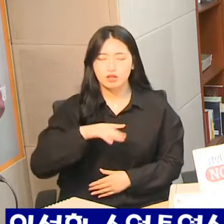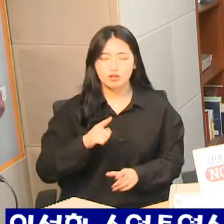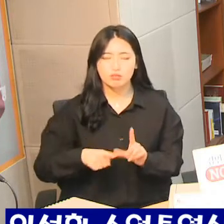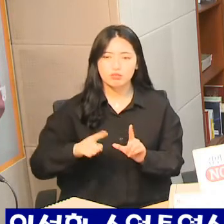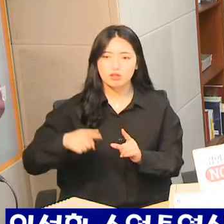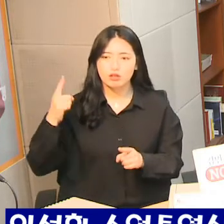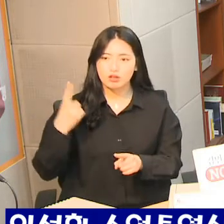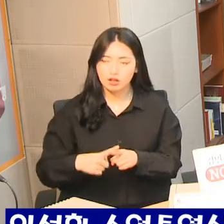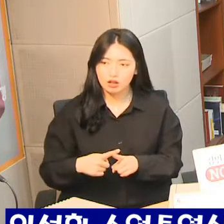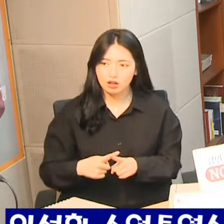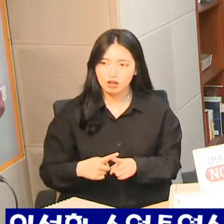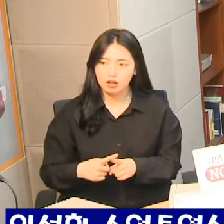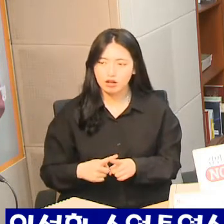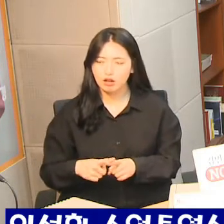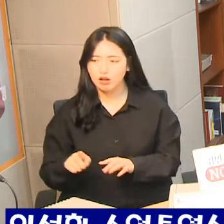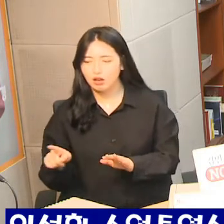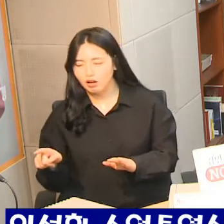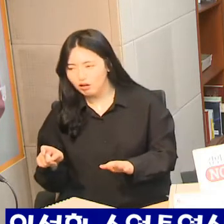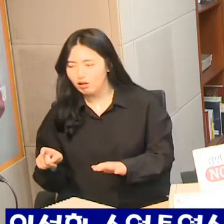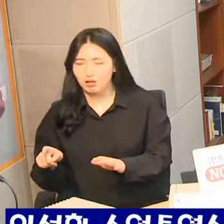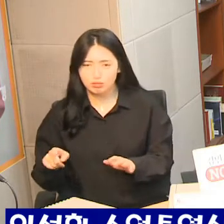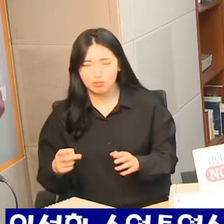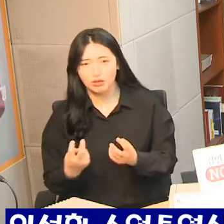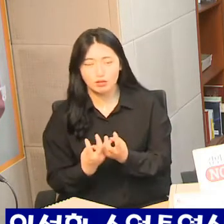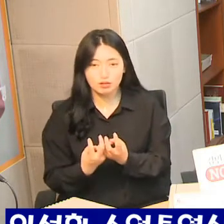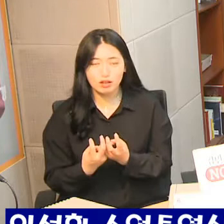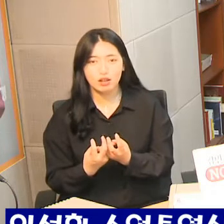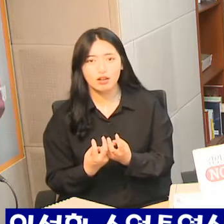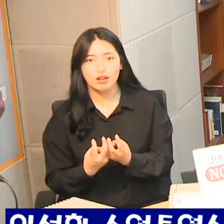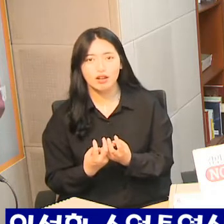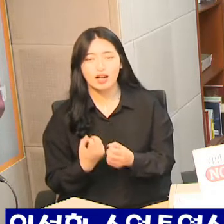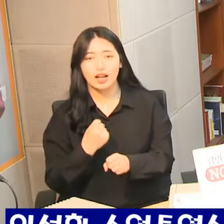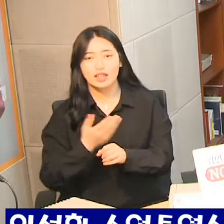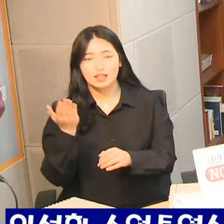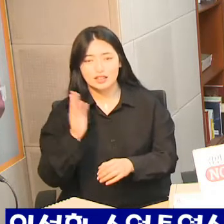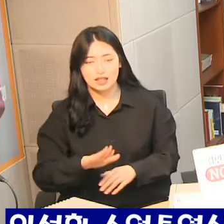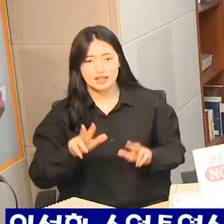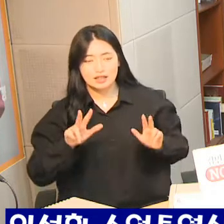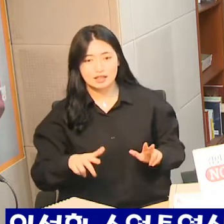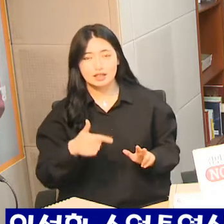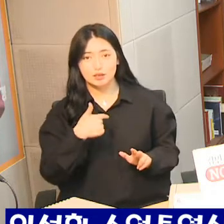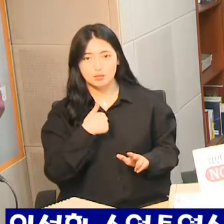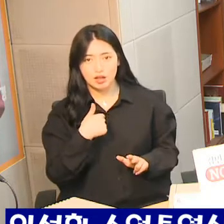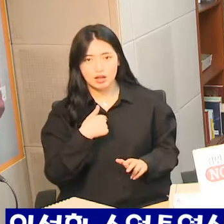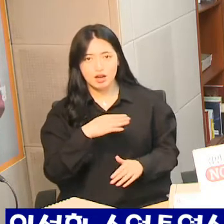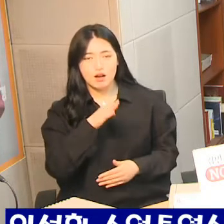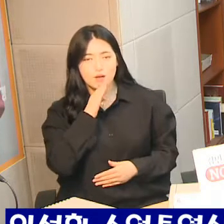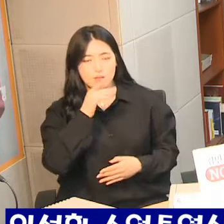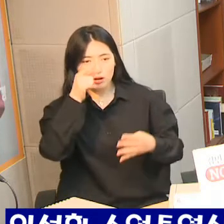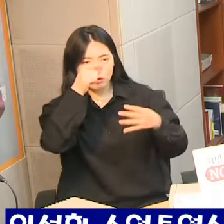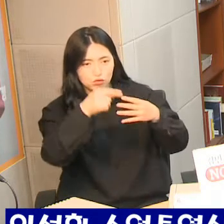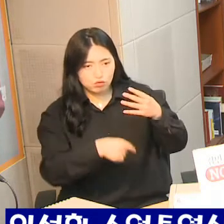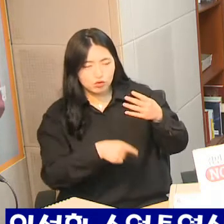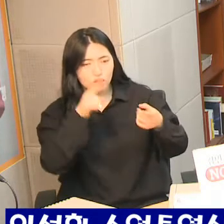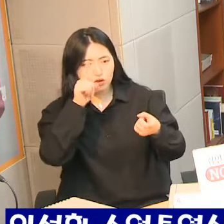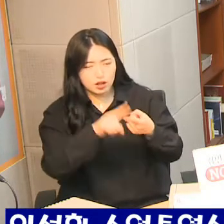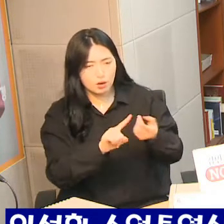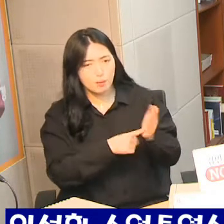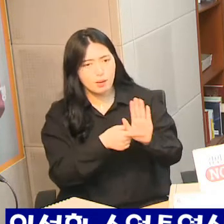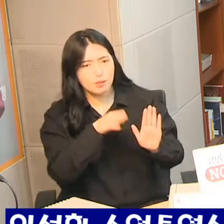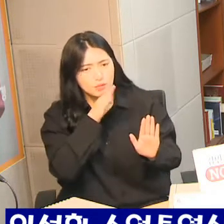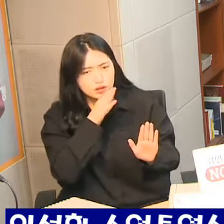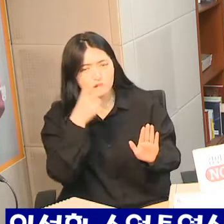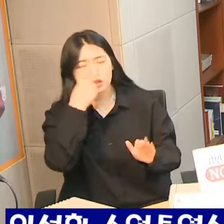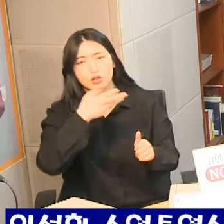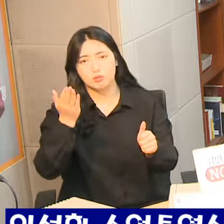있다가 또는 그거 만지작거리다가 시간을 다 보내는데요. 자, 지금 내가 제대로 된 순서로 발표를 하는지 한번 점검을 해보시기